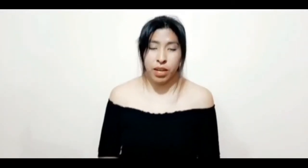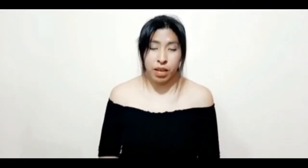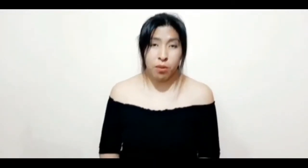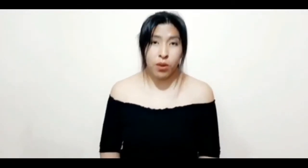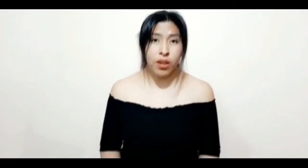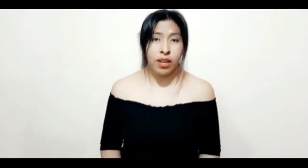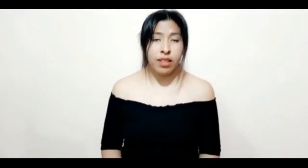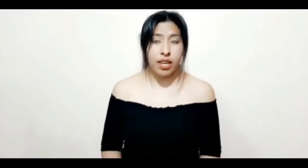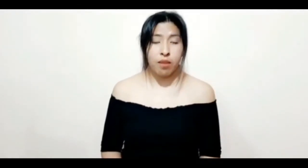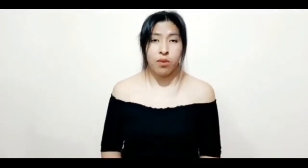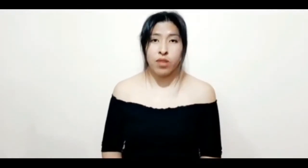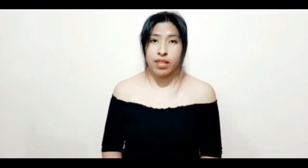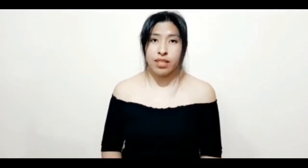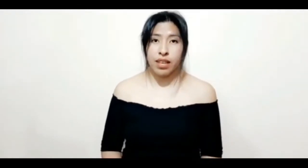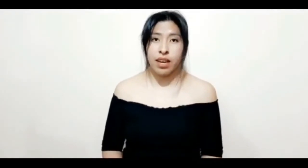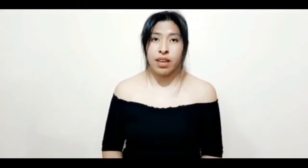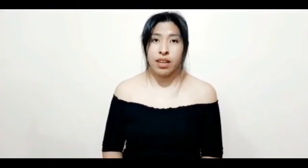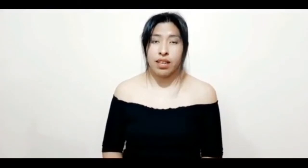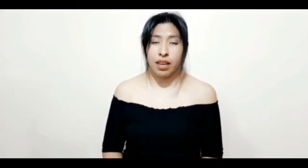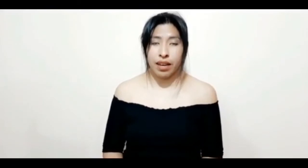ejemplo, tenemos la seña llegar.